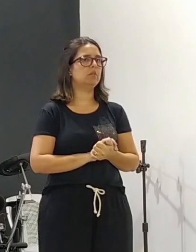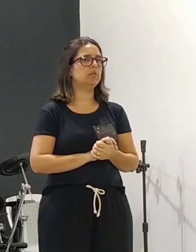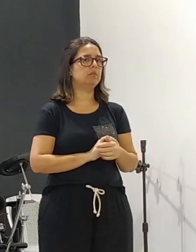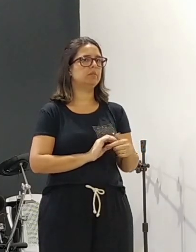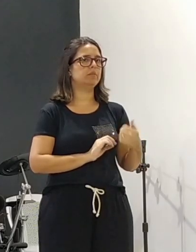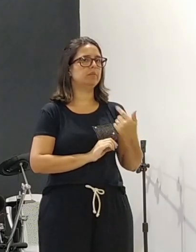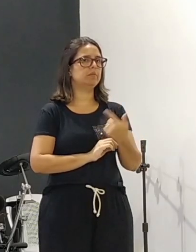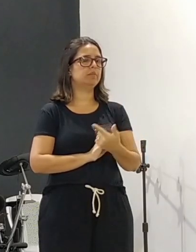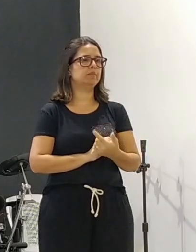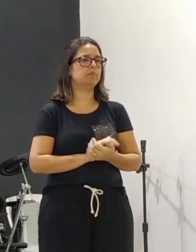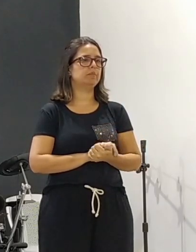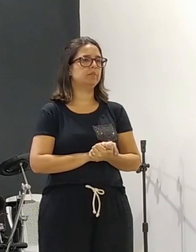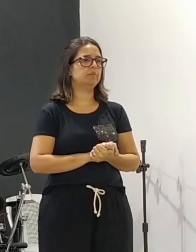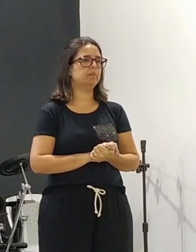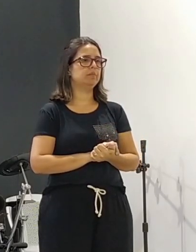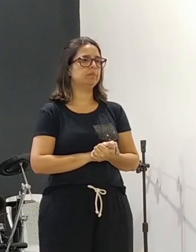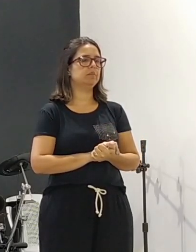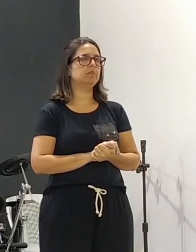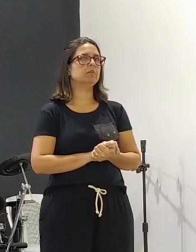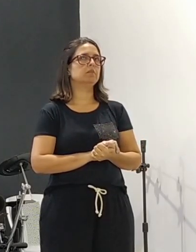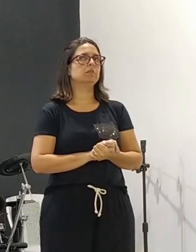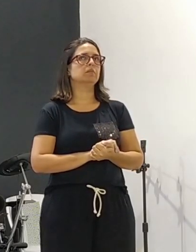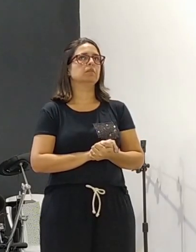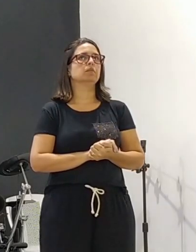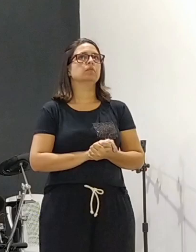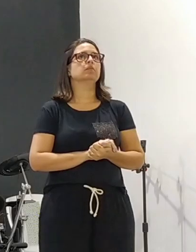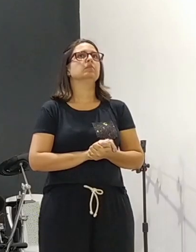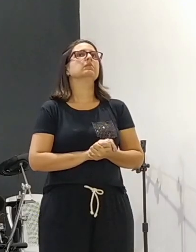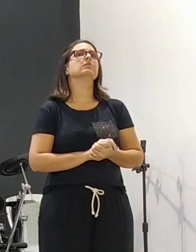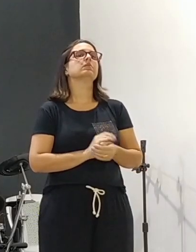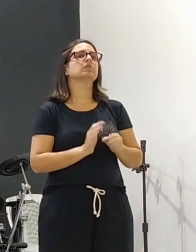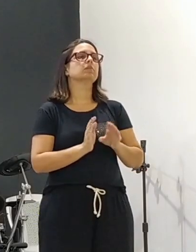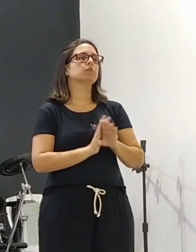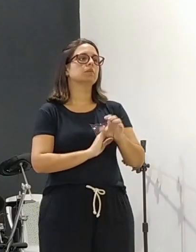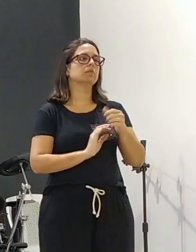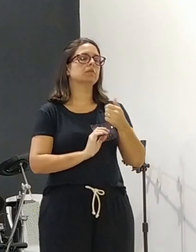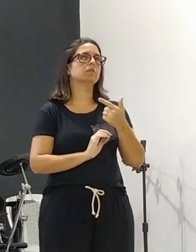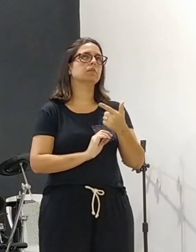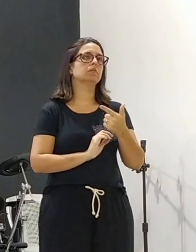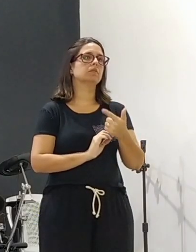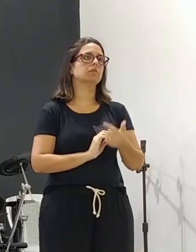telão. Capítulo 2 de Efésios, versículos 1 e 2.